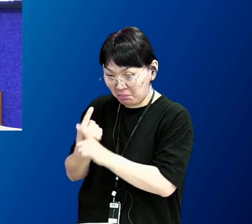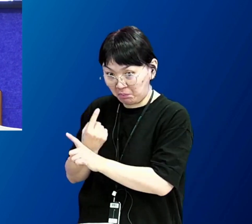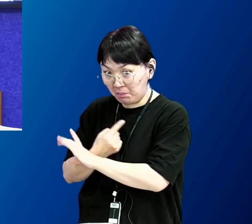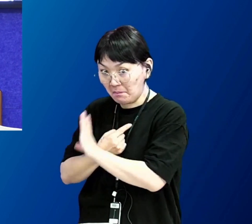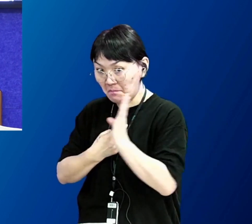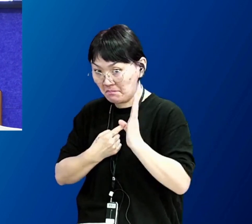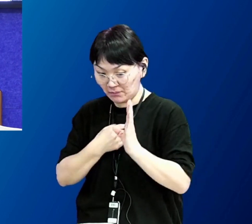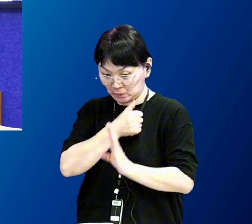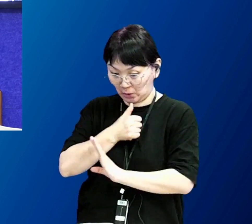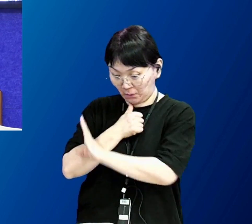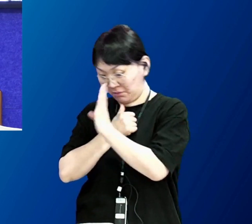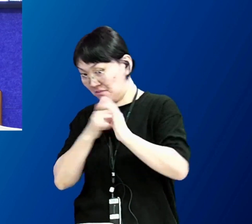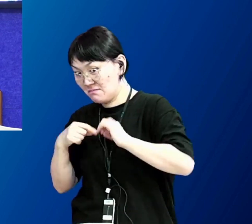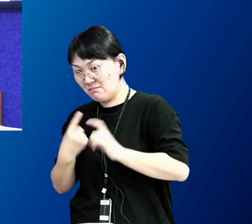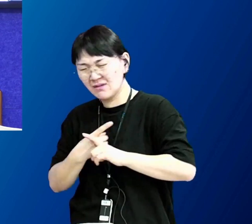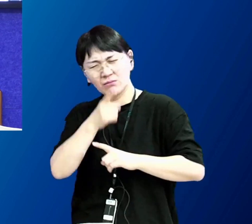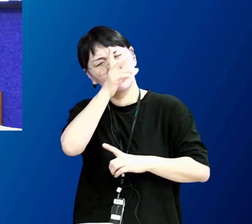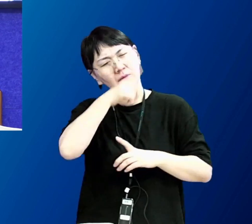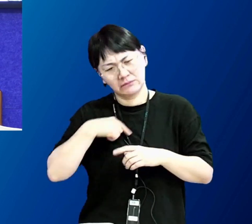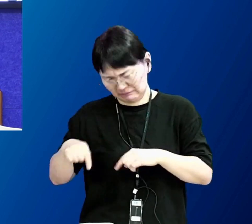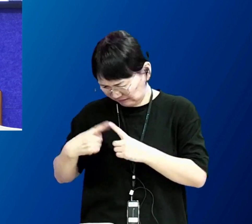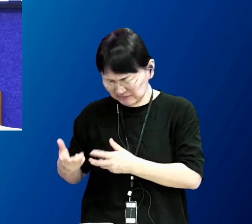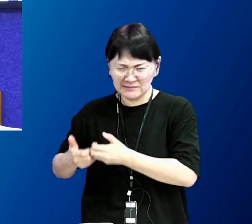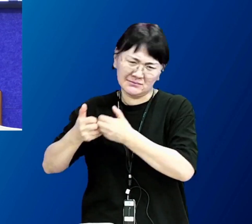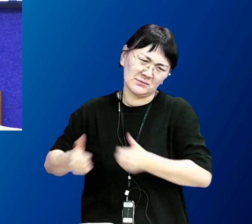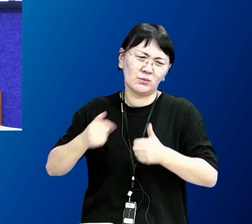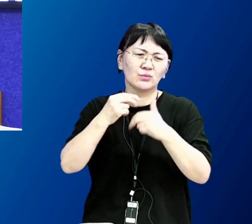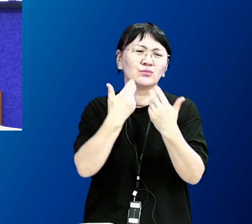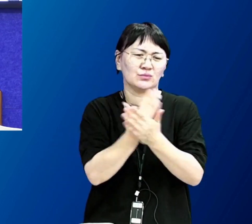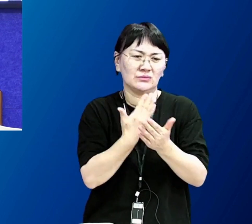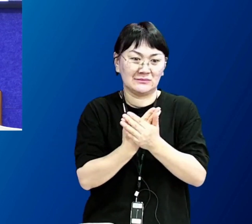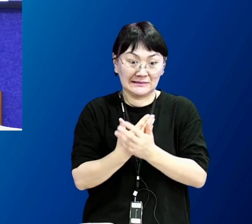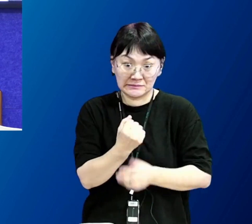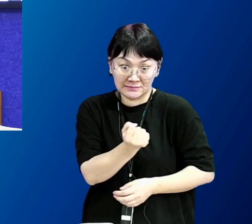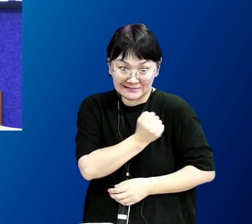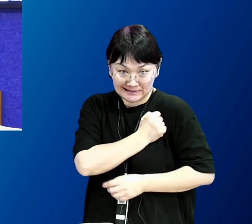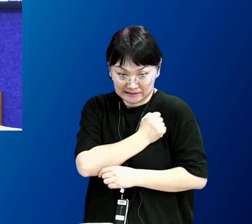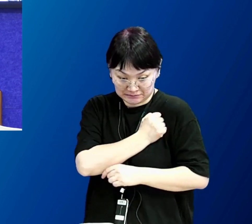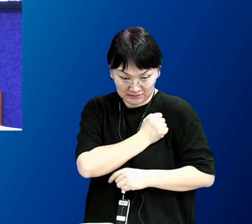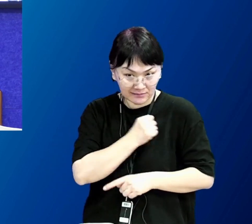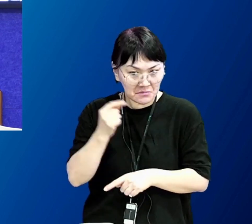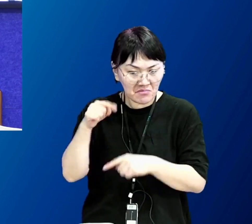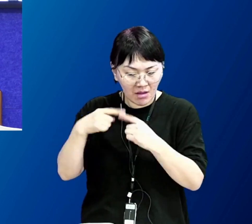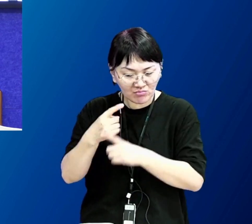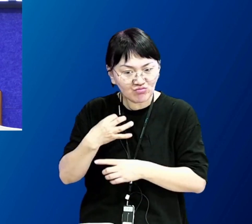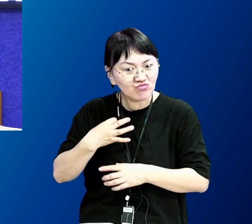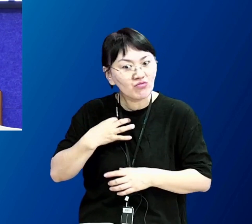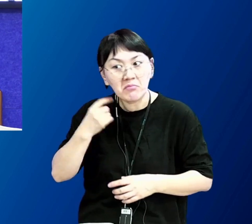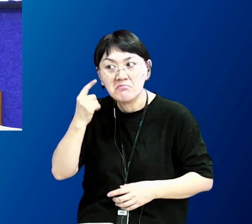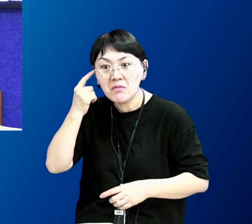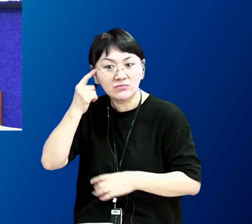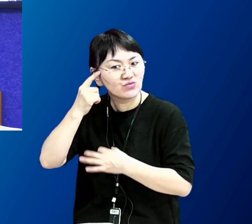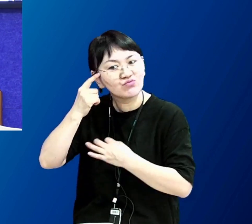앵그지로다 차이가 있습니다. 자르차 사나타 누글레스 함가라지.